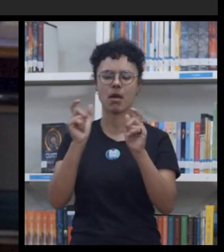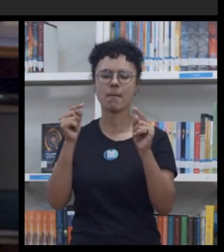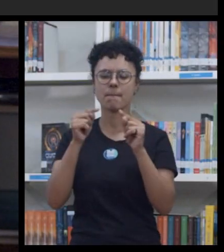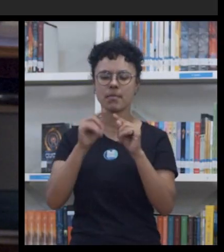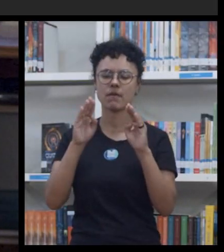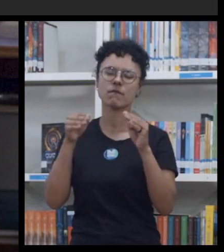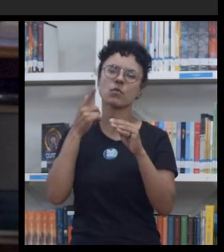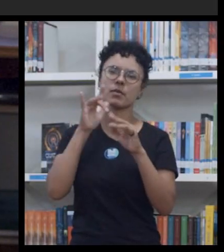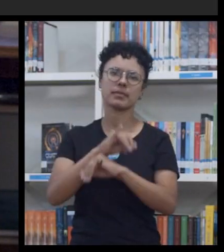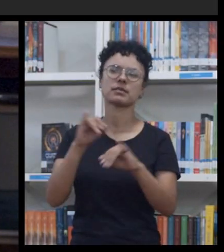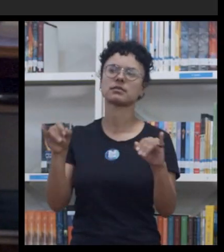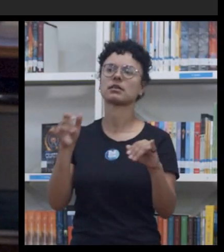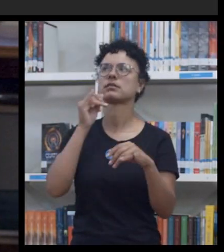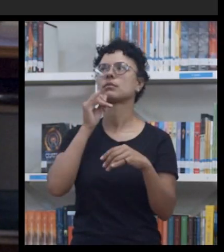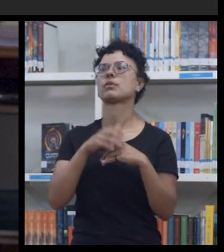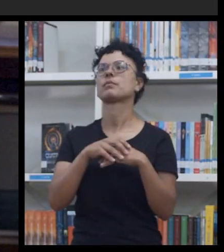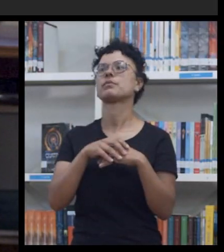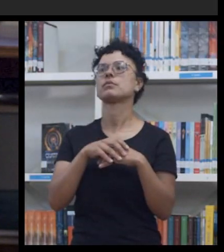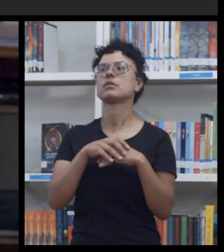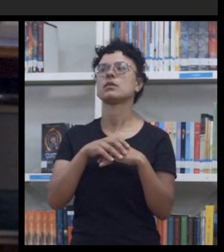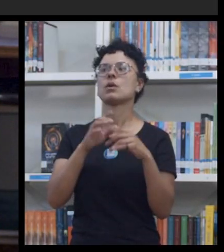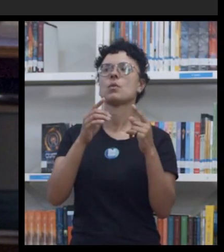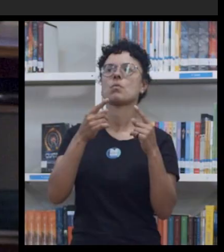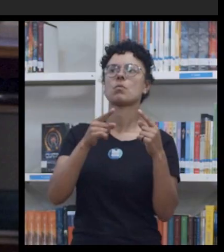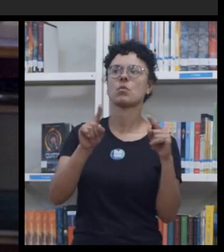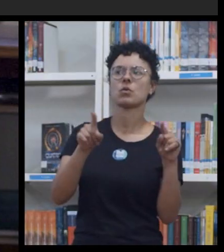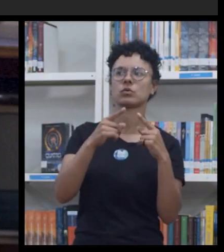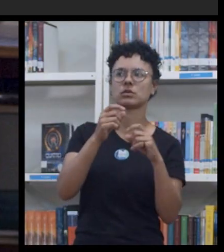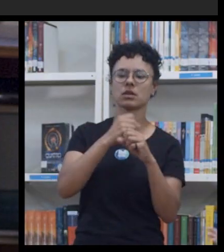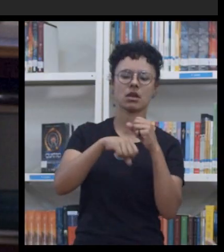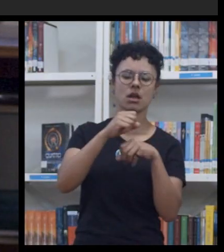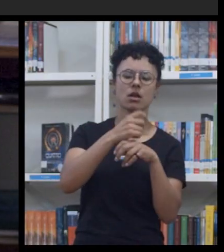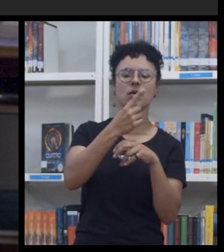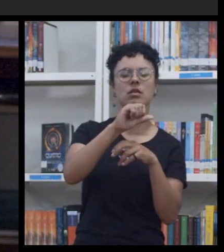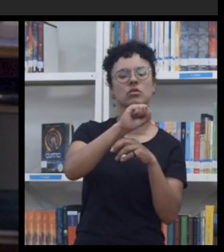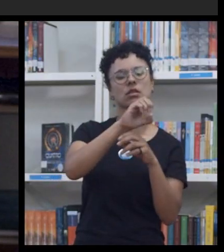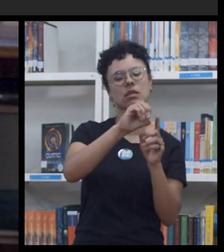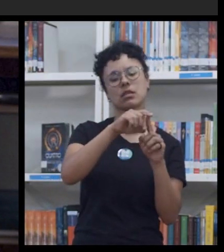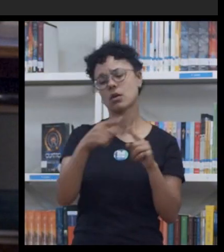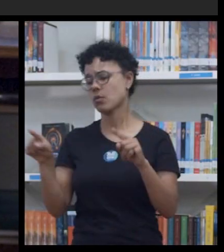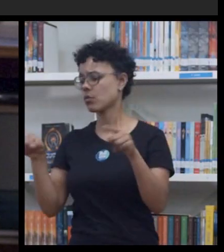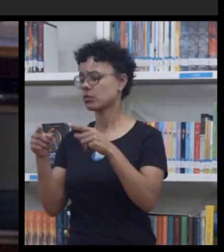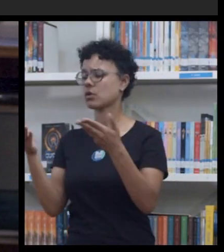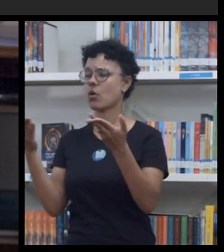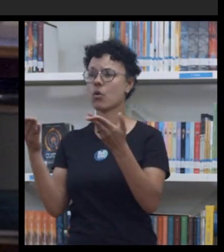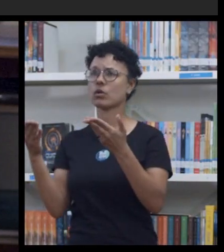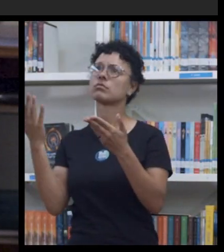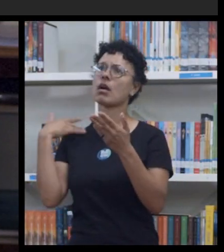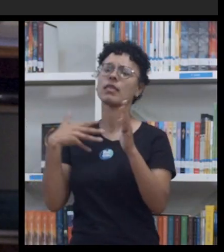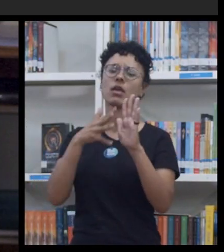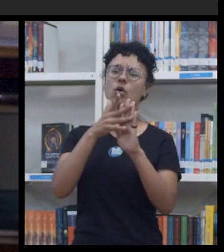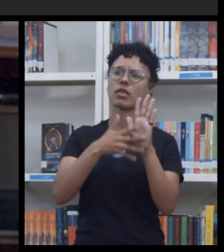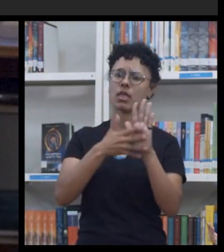para passar a mensagem. Olha a diferença das músicas dos anos 80 para as músicas de hoje. As músicas tinham roteiro,